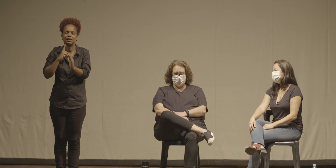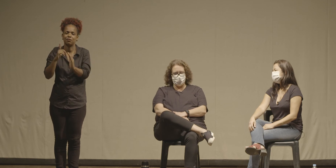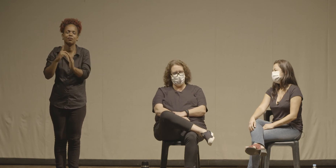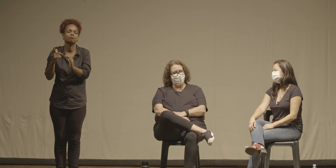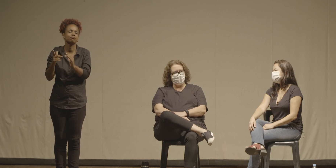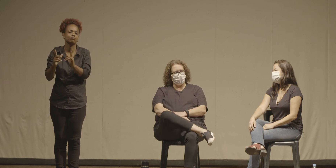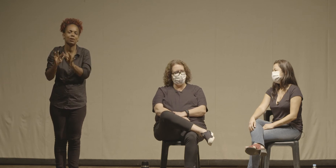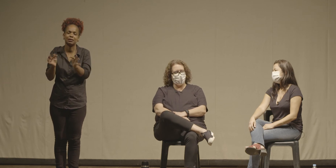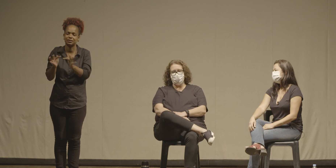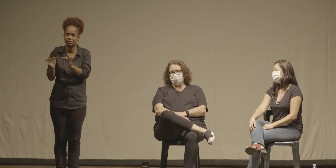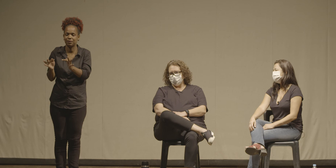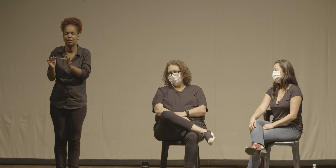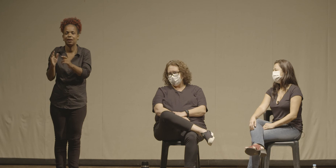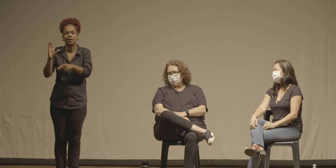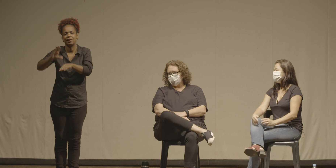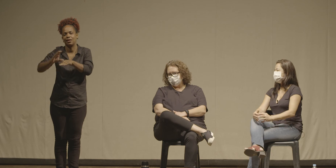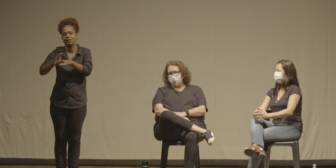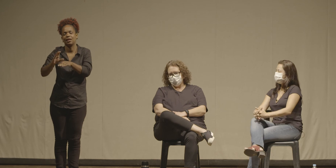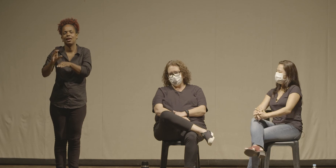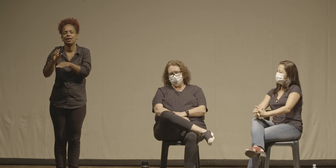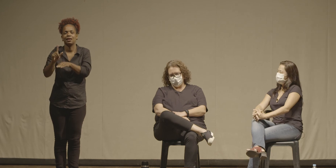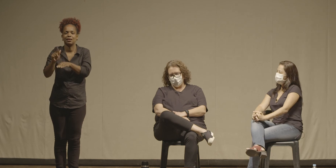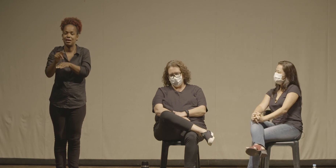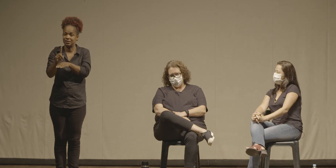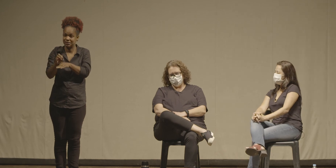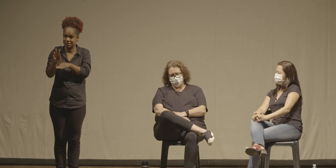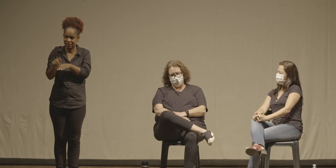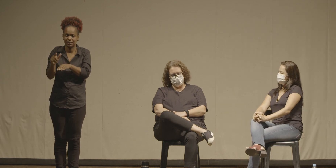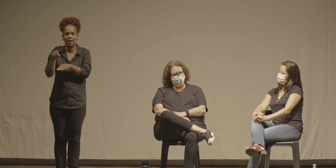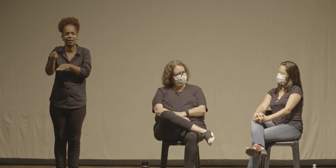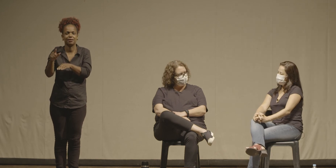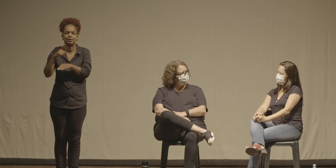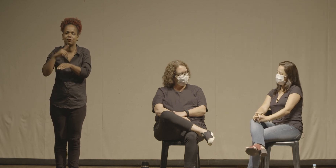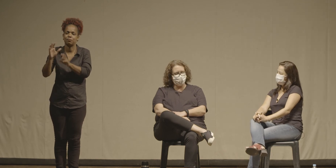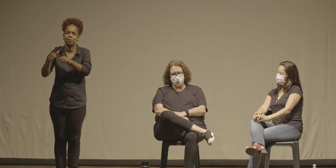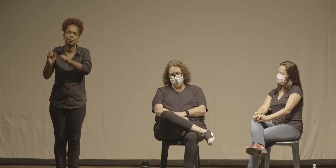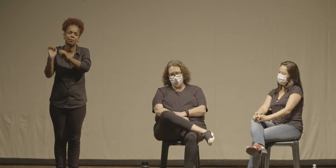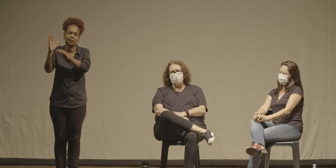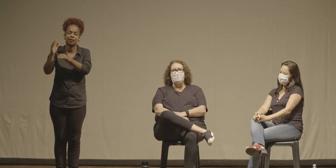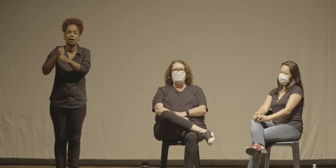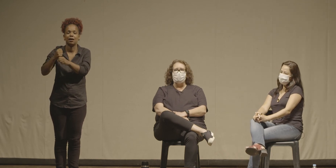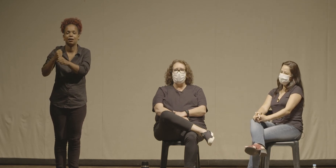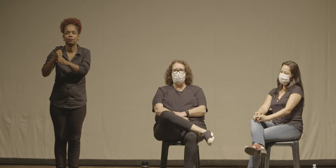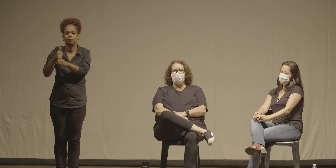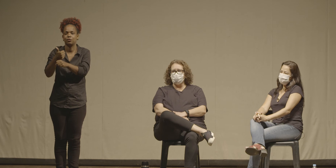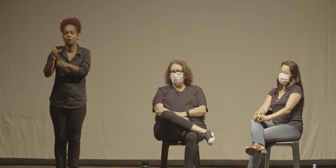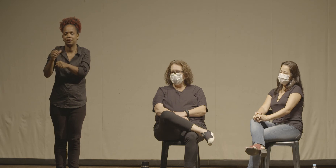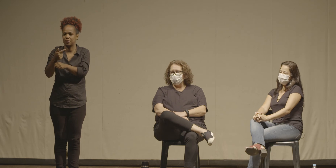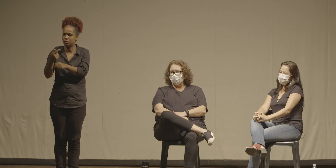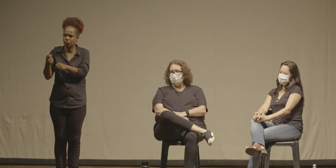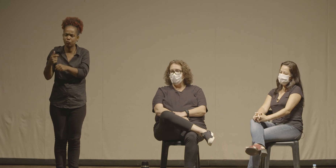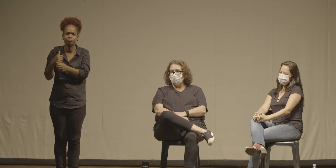na época, que foi a emissora que transmitiu o Mundial, né, de basquete de 71. Então, para a